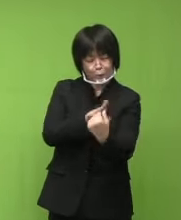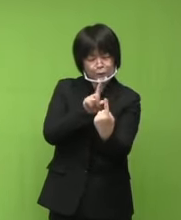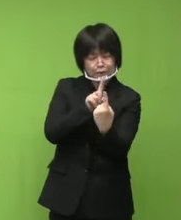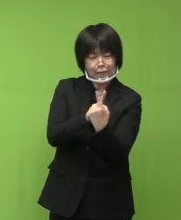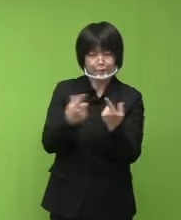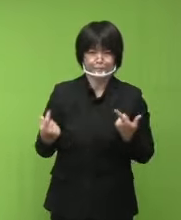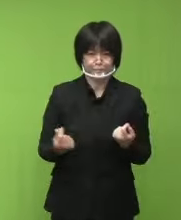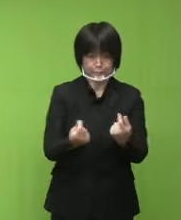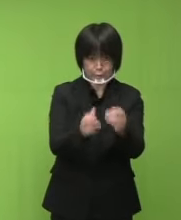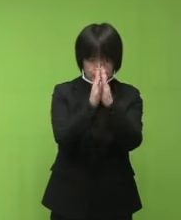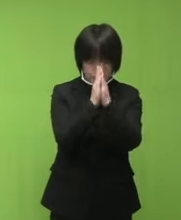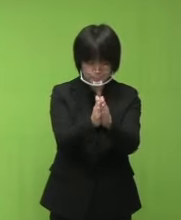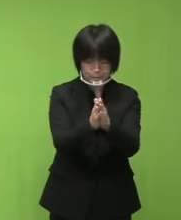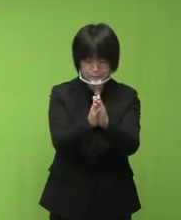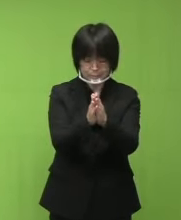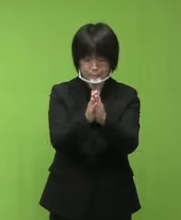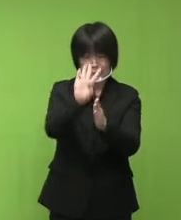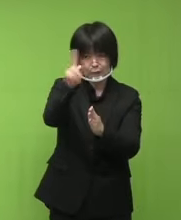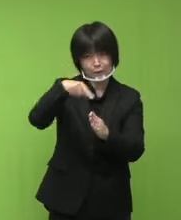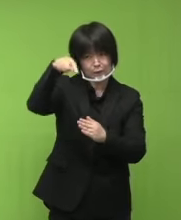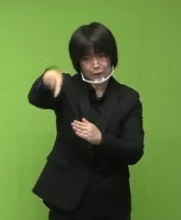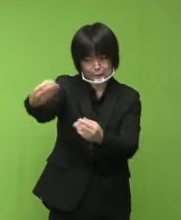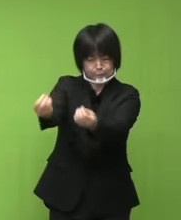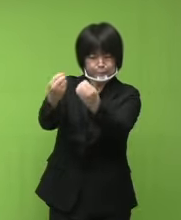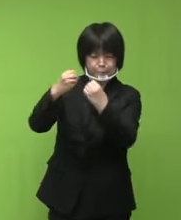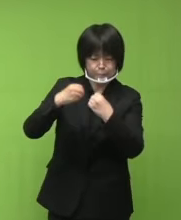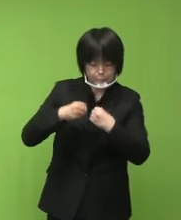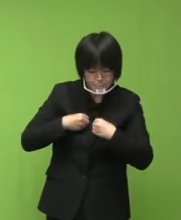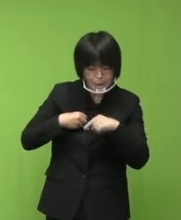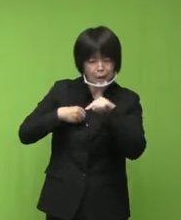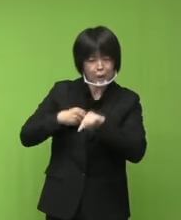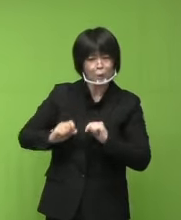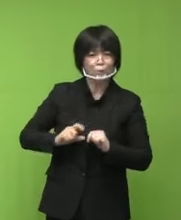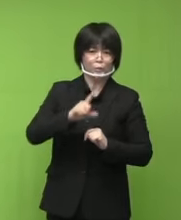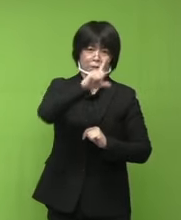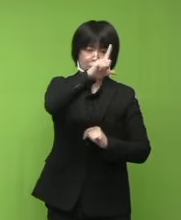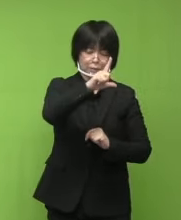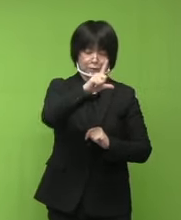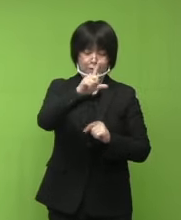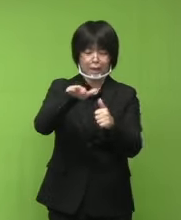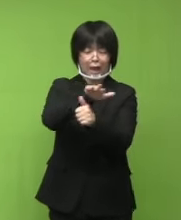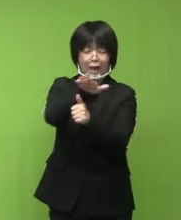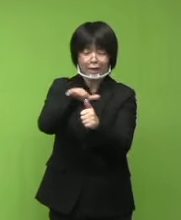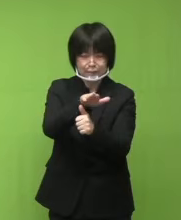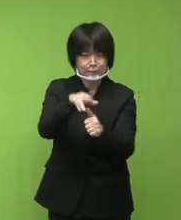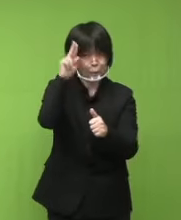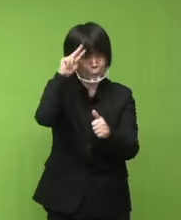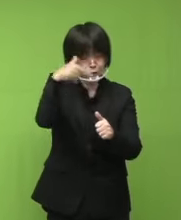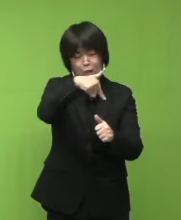て、県外由来と考えられる感染も増加をしています。愛知県や大阪